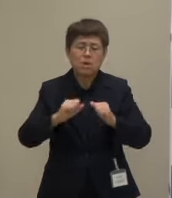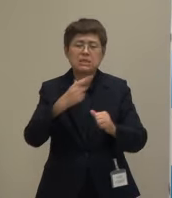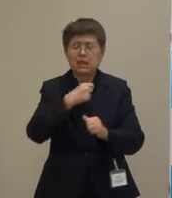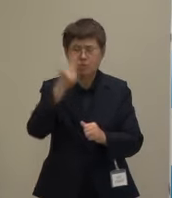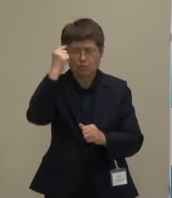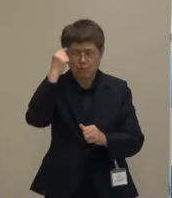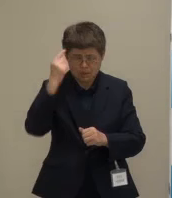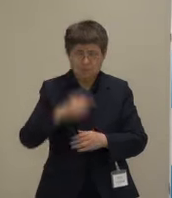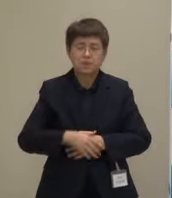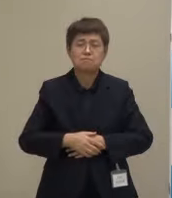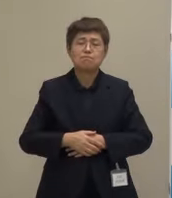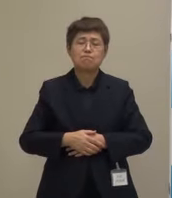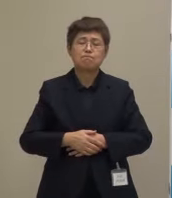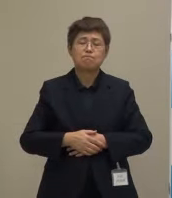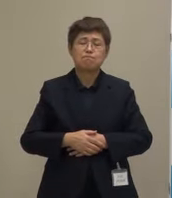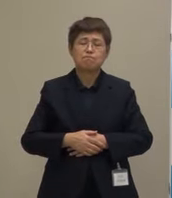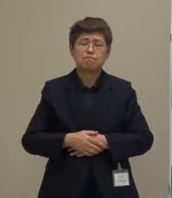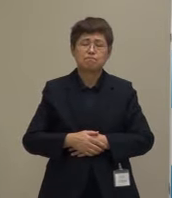考えています。